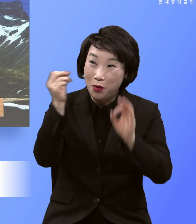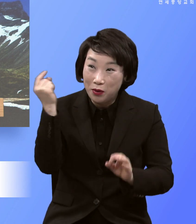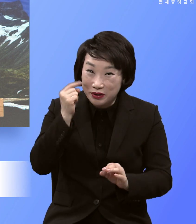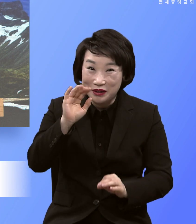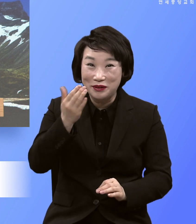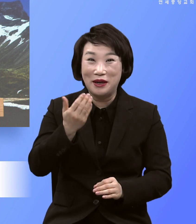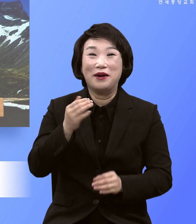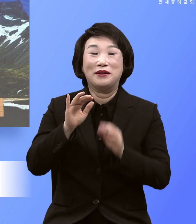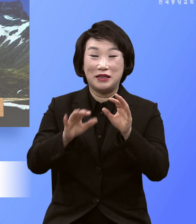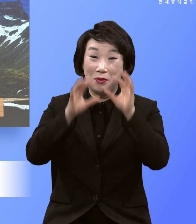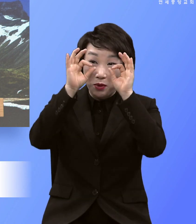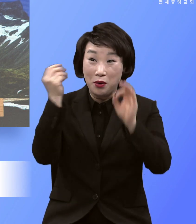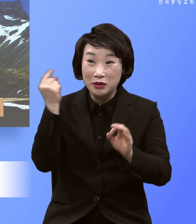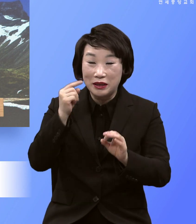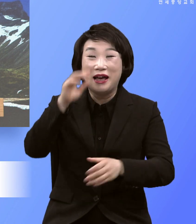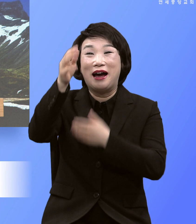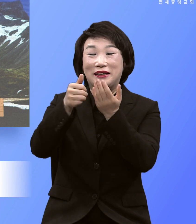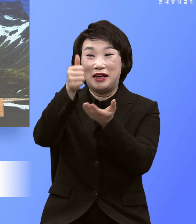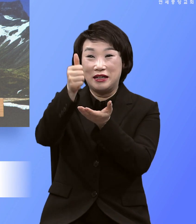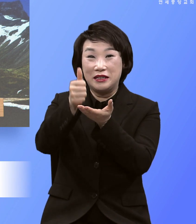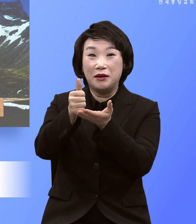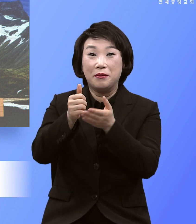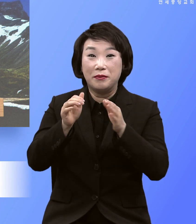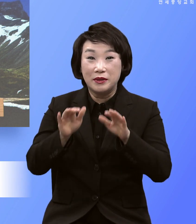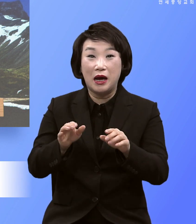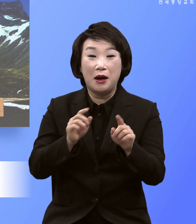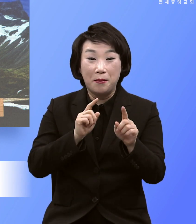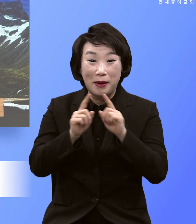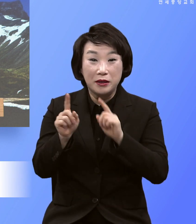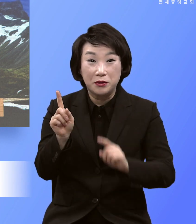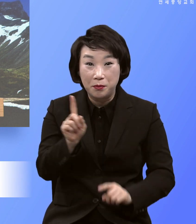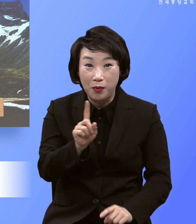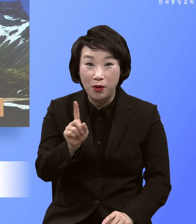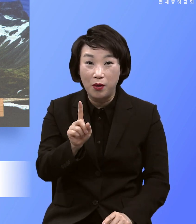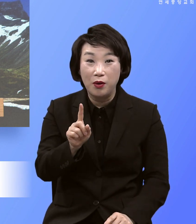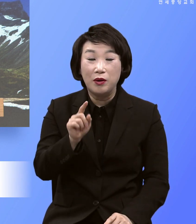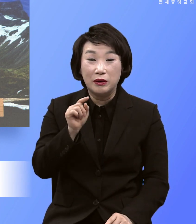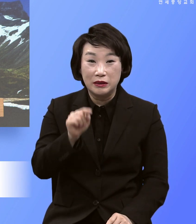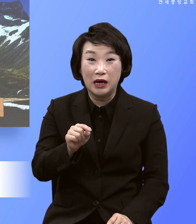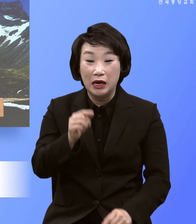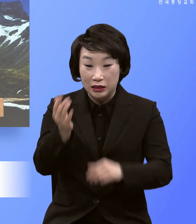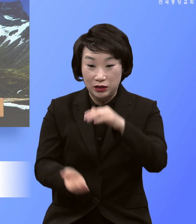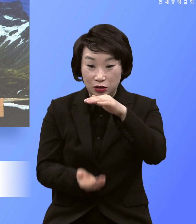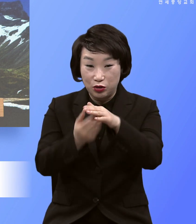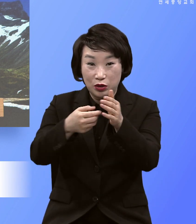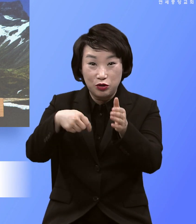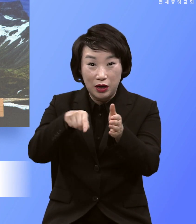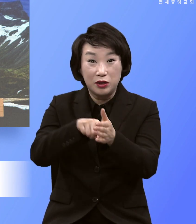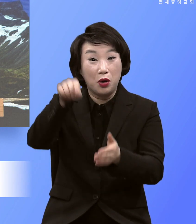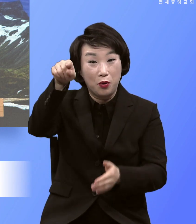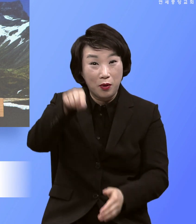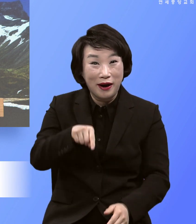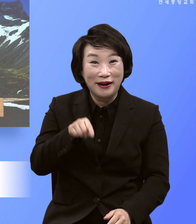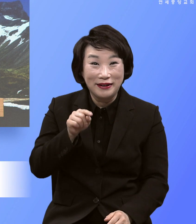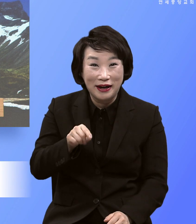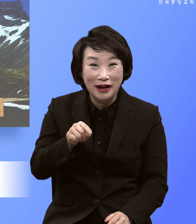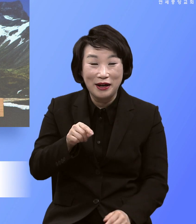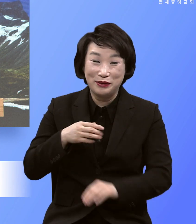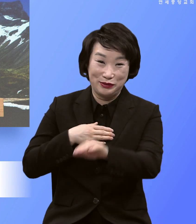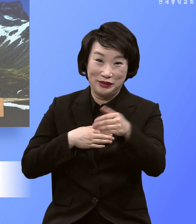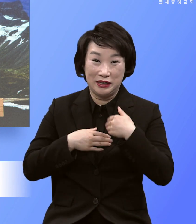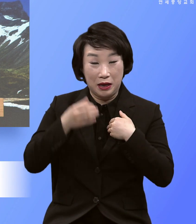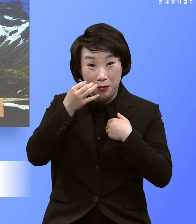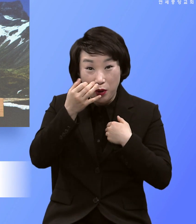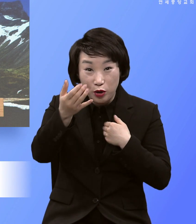하시는 하나님이 그 말씀이 어떻게 무엇을 이루기 오셨나를 보게